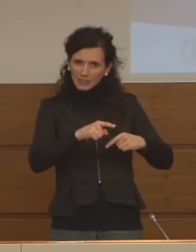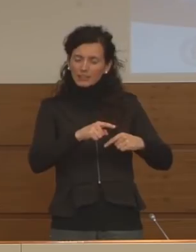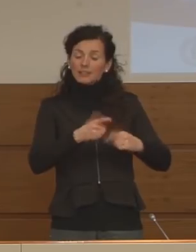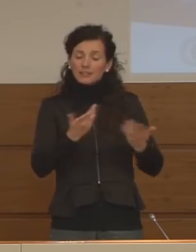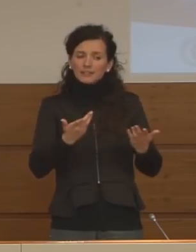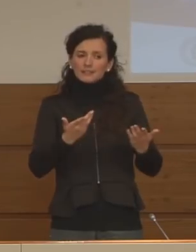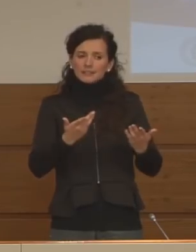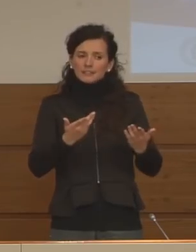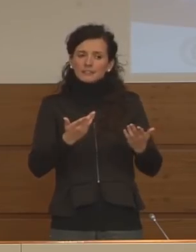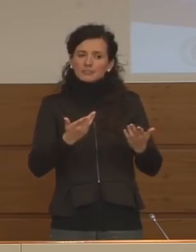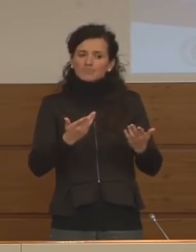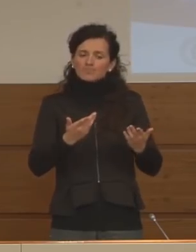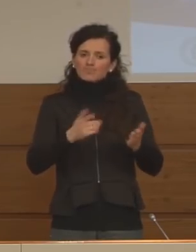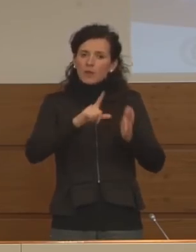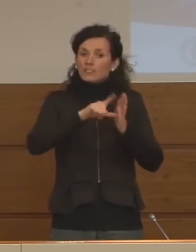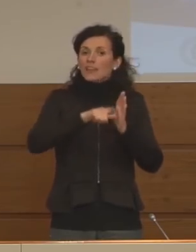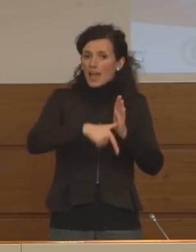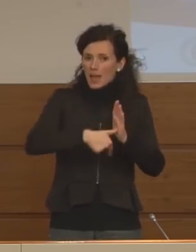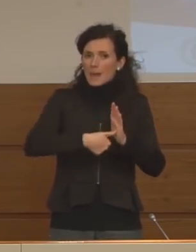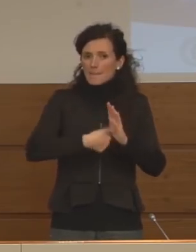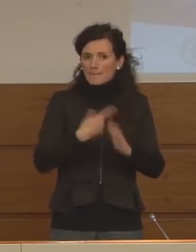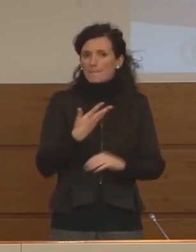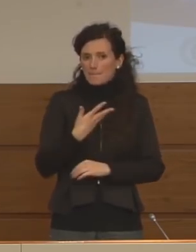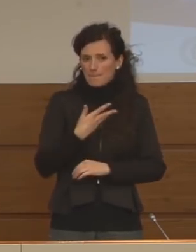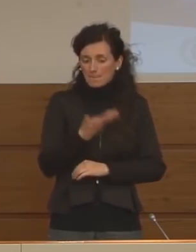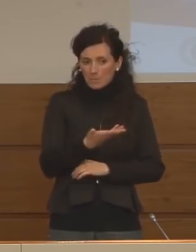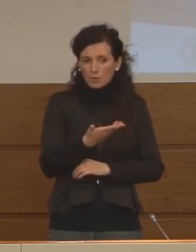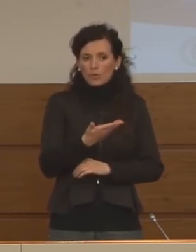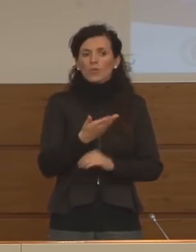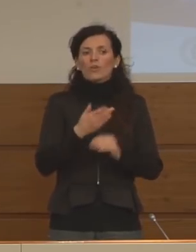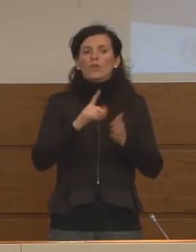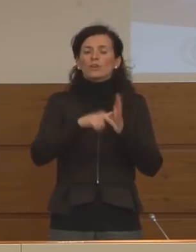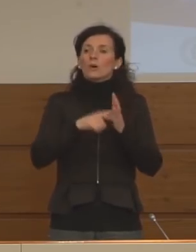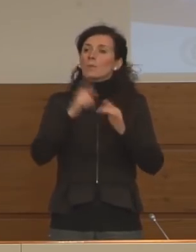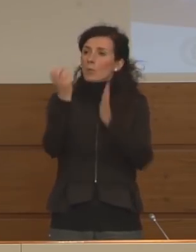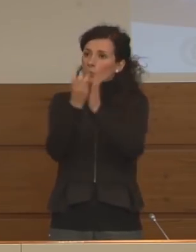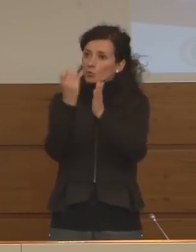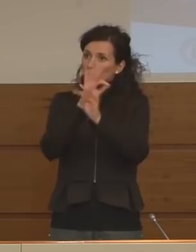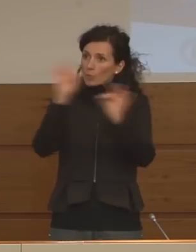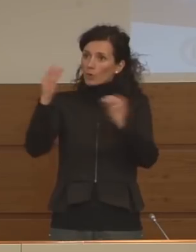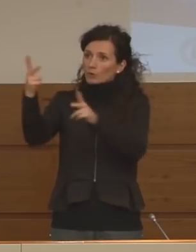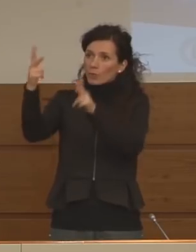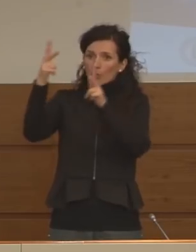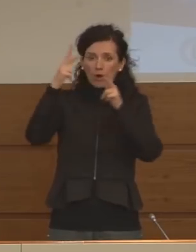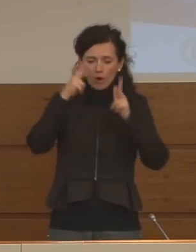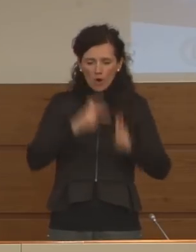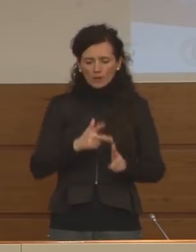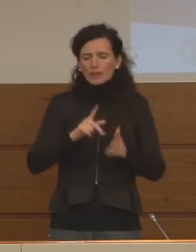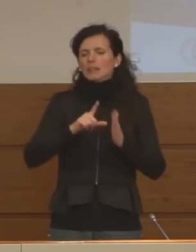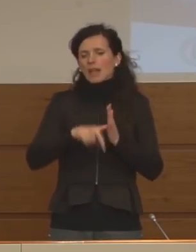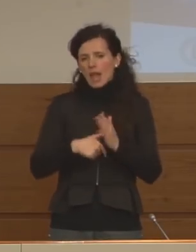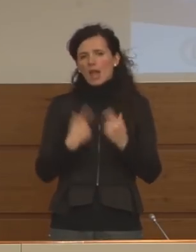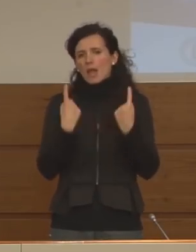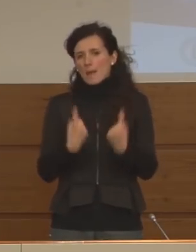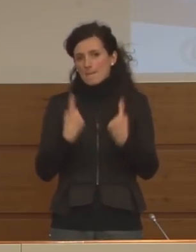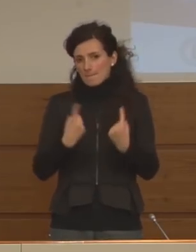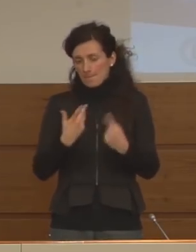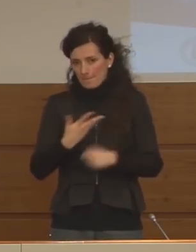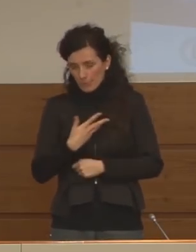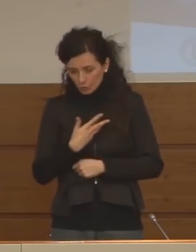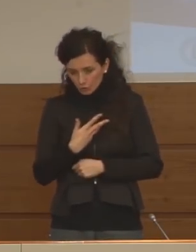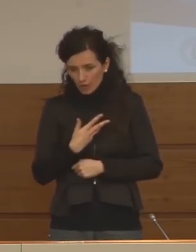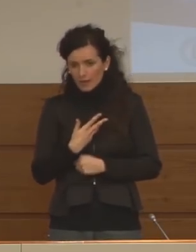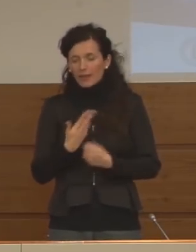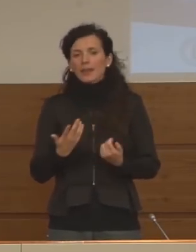per poter essere poter raggiungere il nostro paese è un altro tempo per